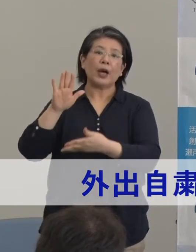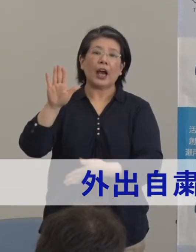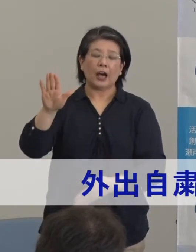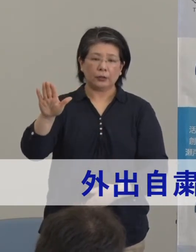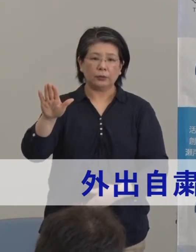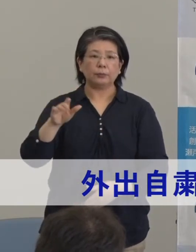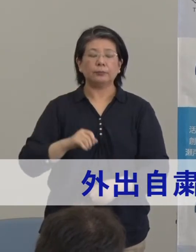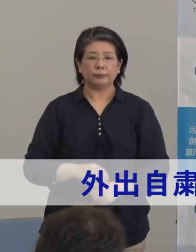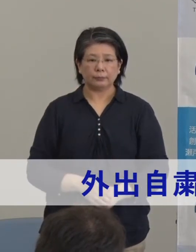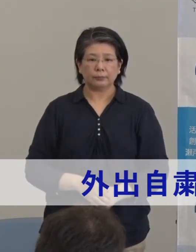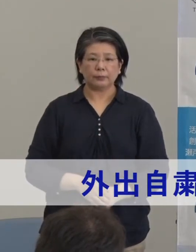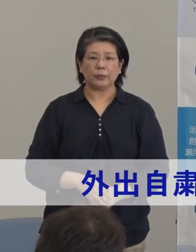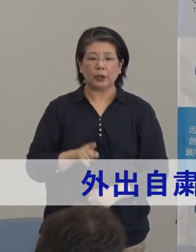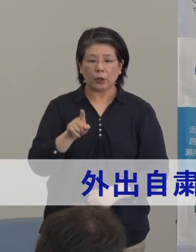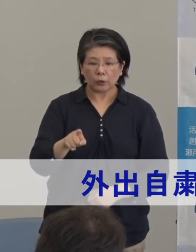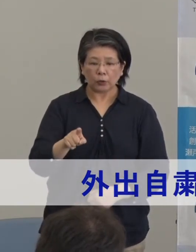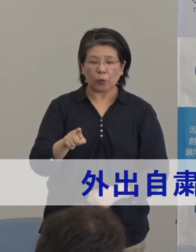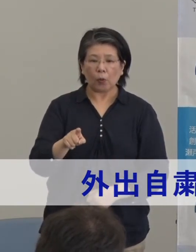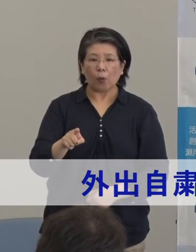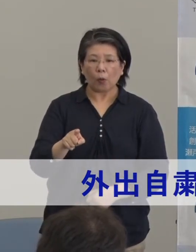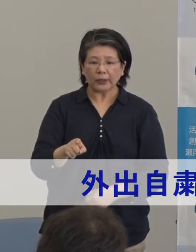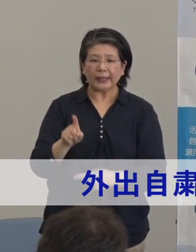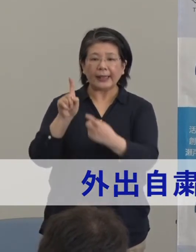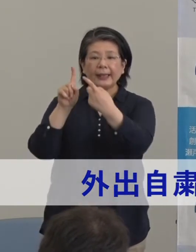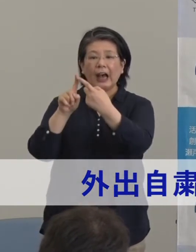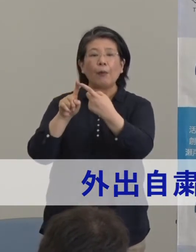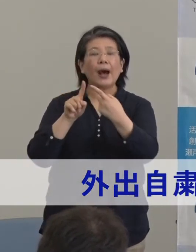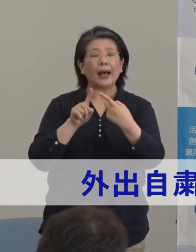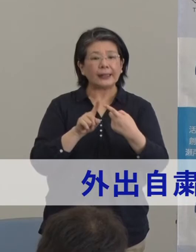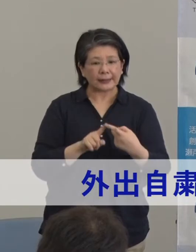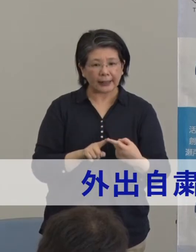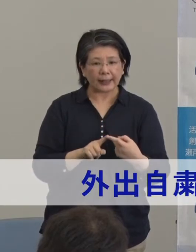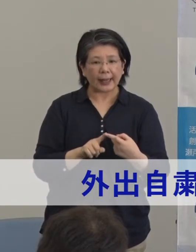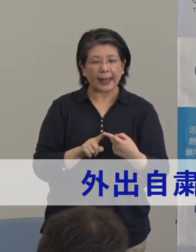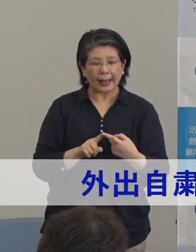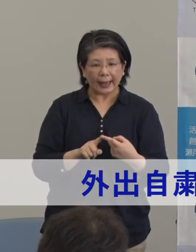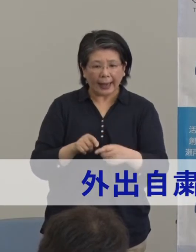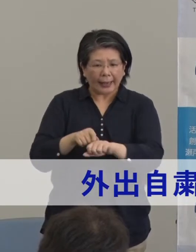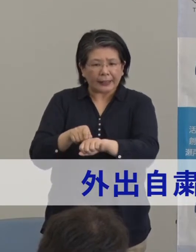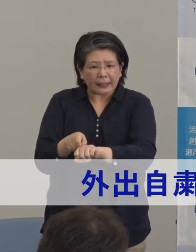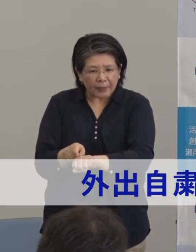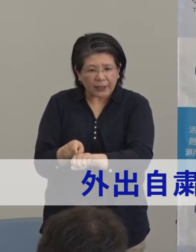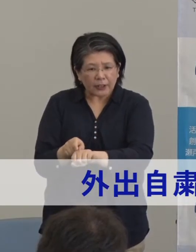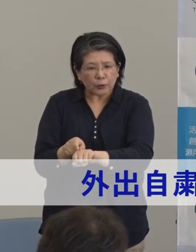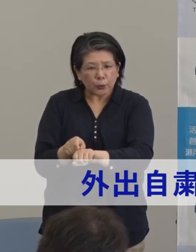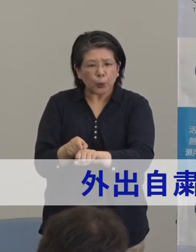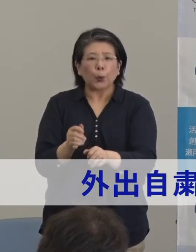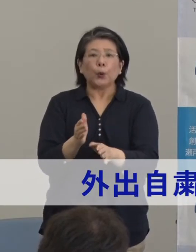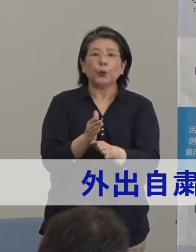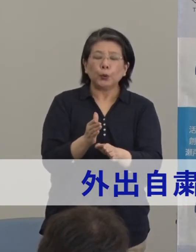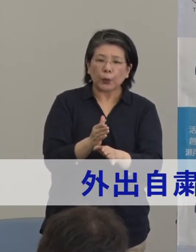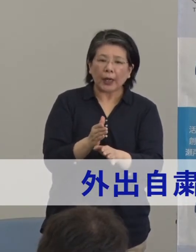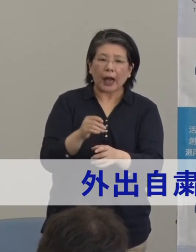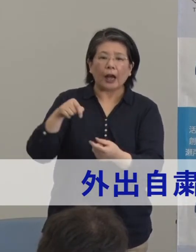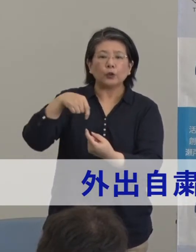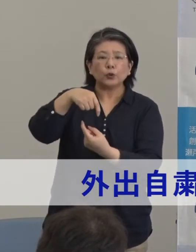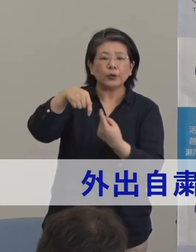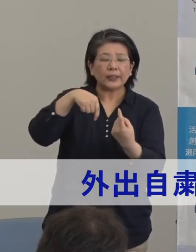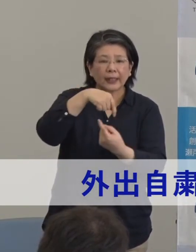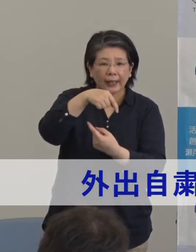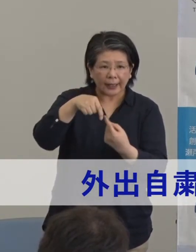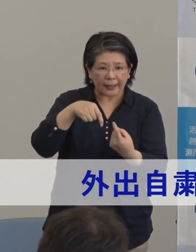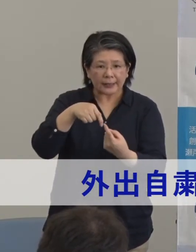めたり規制を強めたり緩やかにしたりという形でやっていくしかないのかなというふうに思っております。